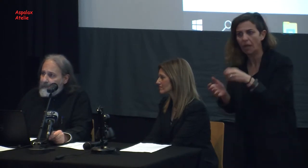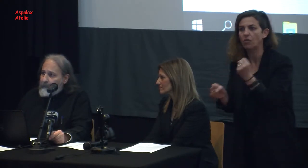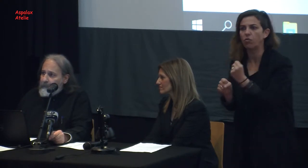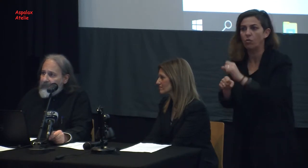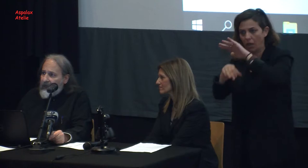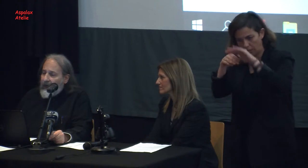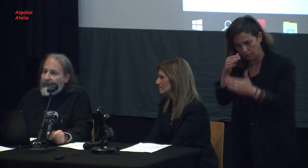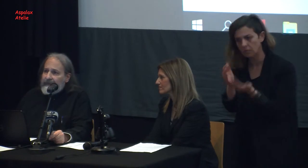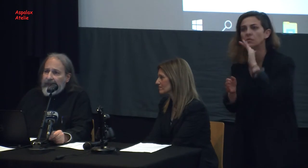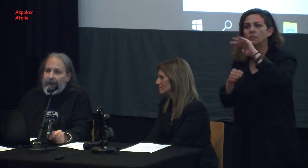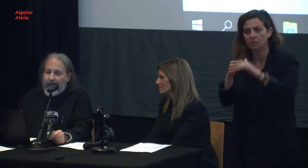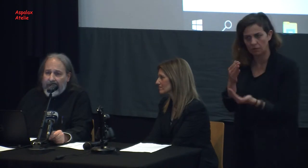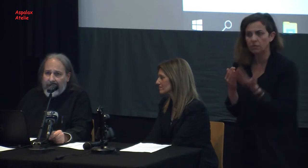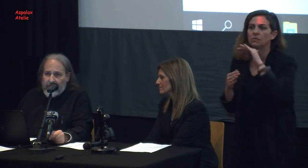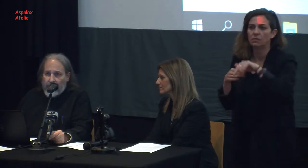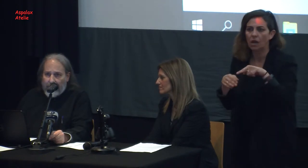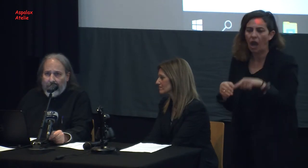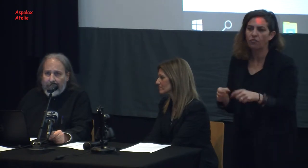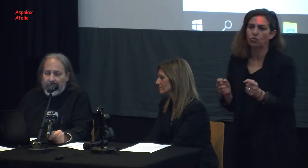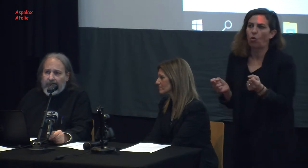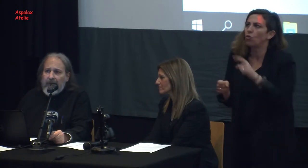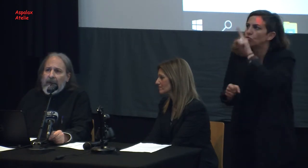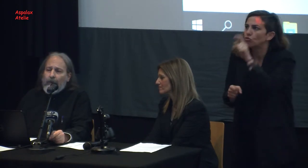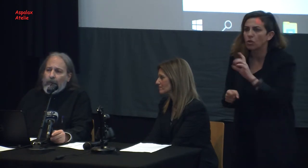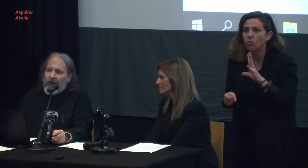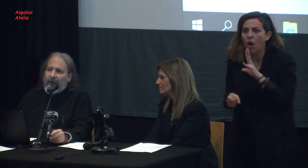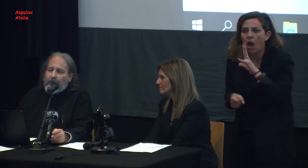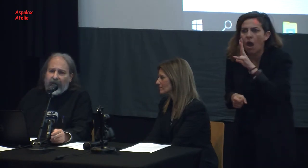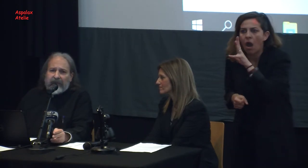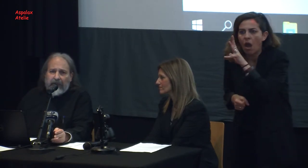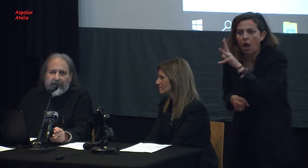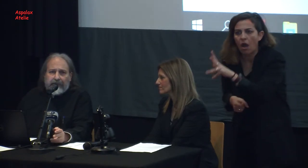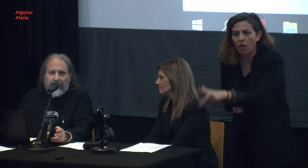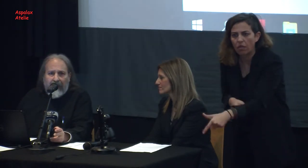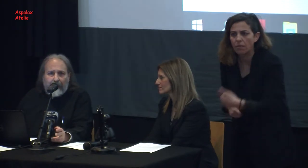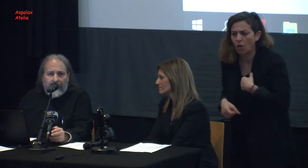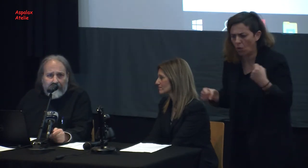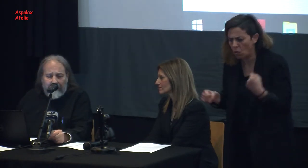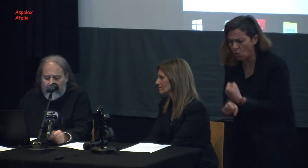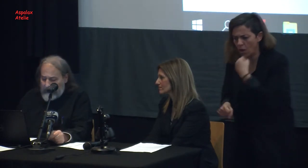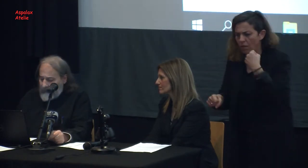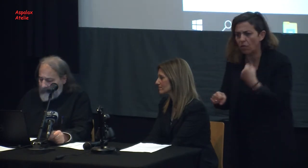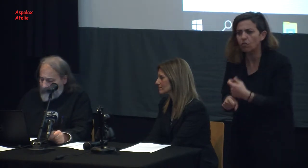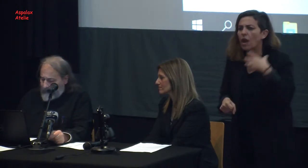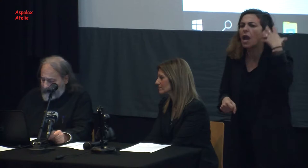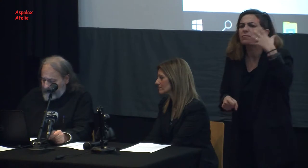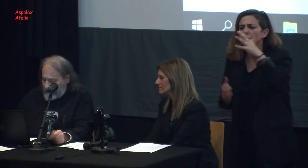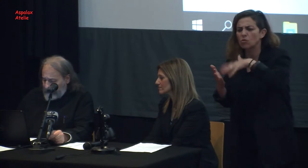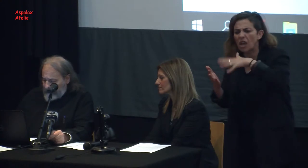αρχή. Αυτή ήταν η ζωή μου. Δούλευα στα επιστημονικά μου